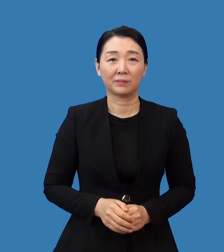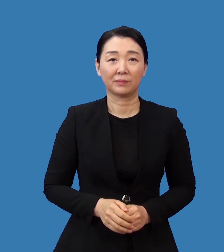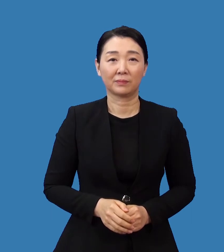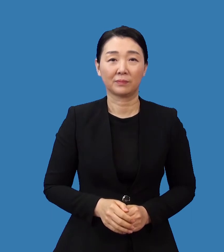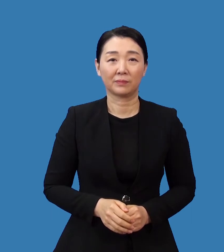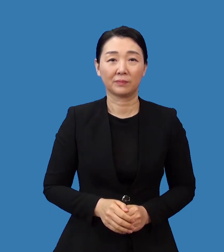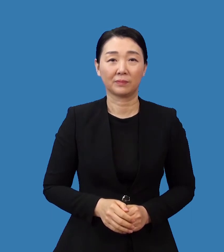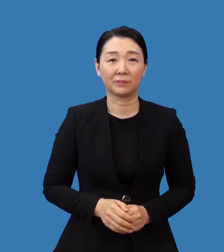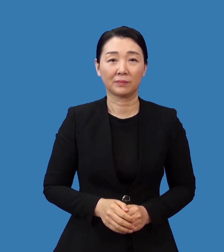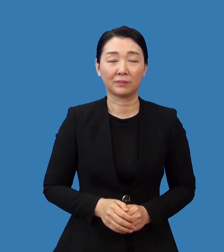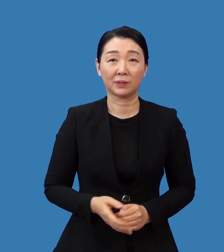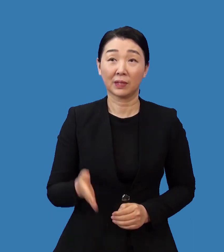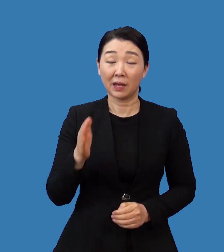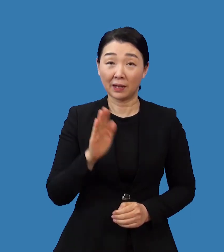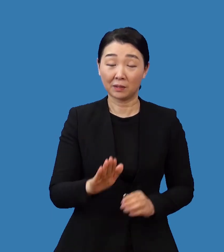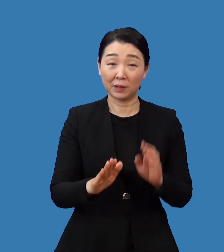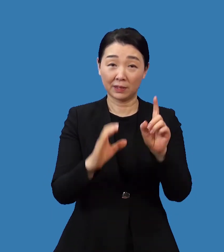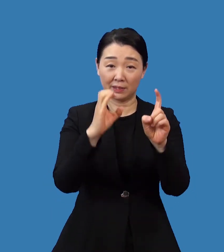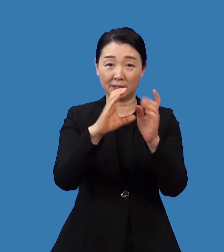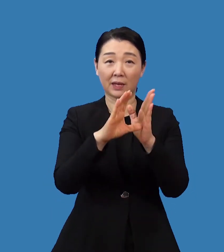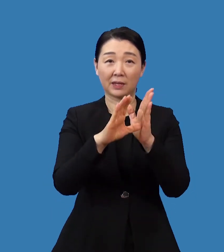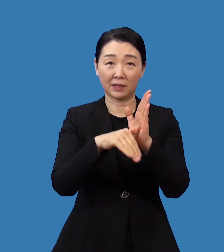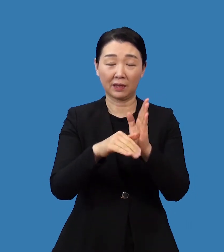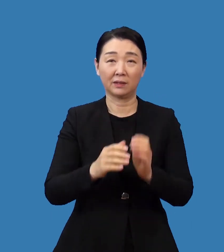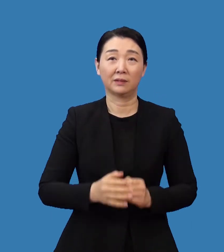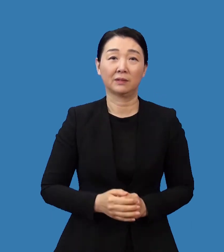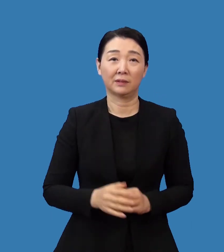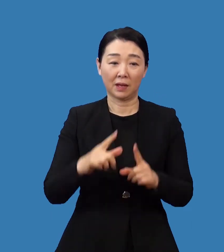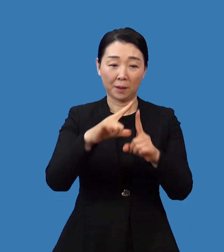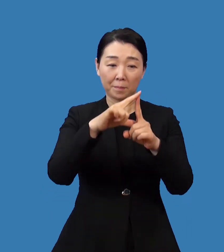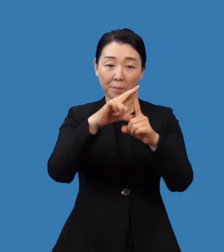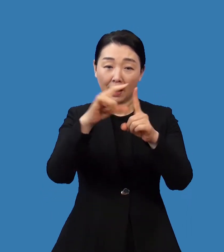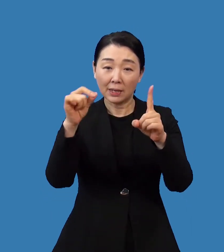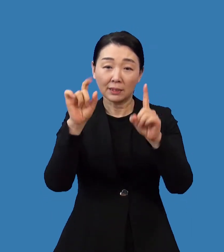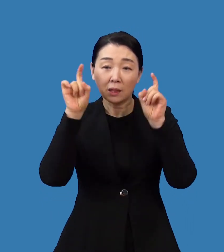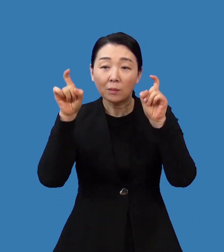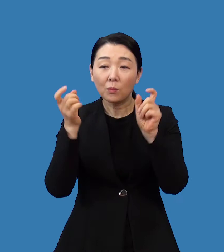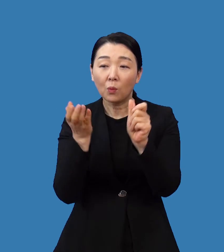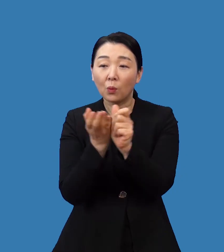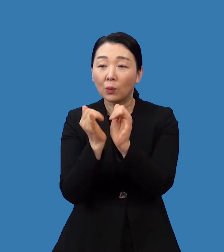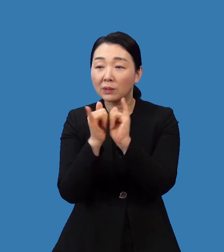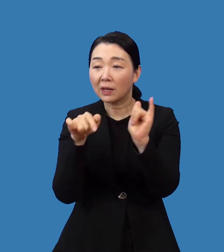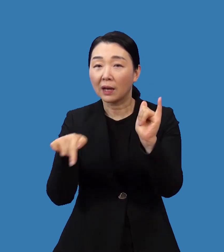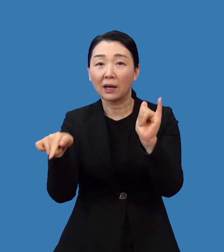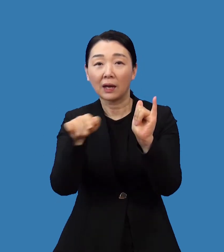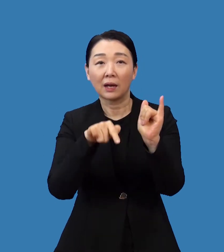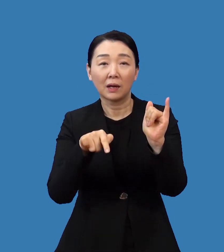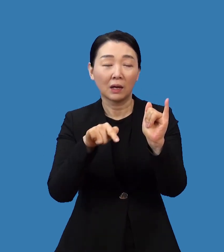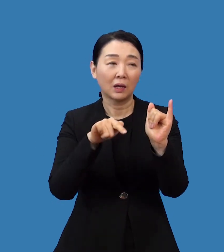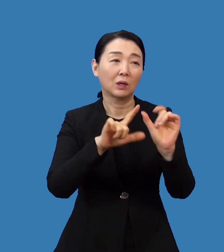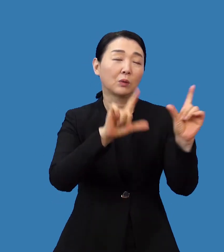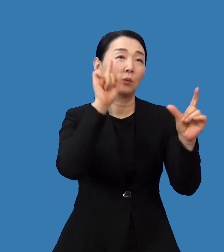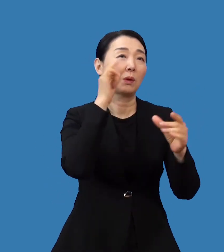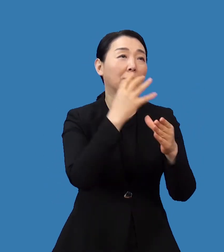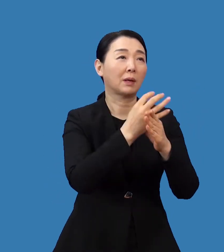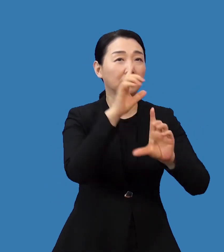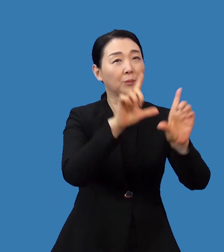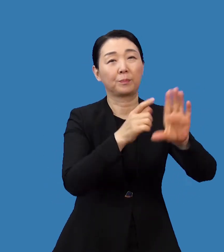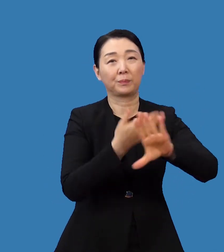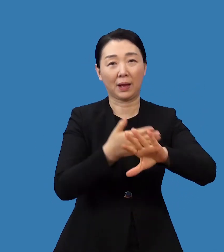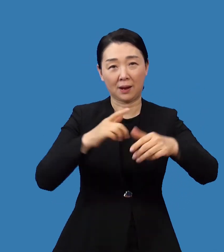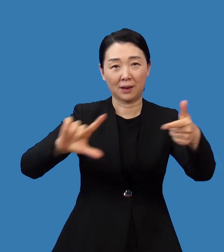그러나 1세기 팔레스타인의 목자들의 환경은 이 동방 박사들하고는 전혀